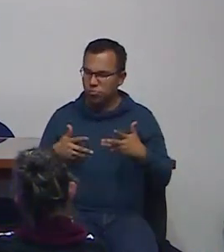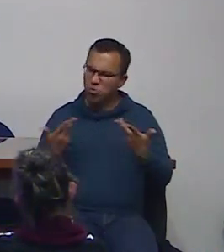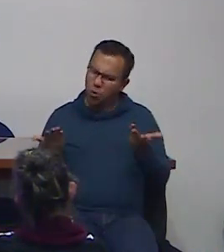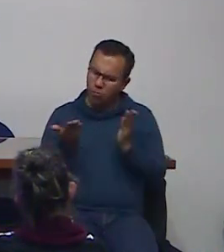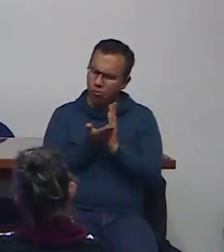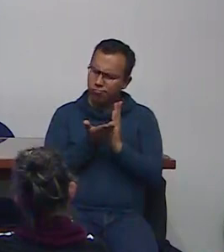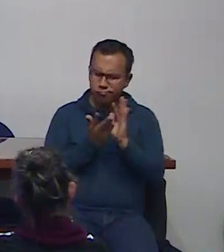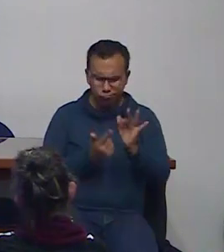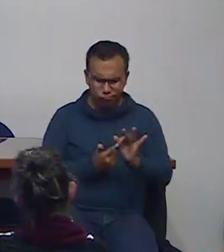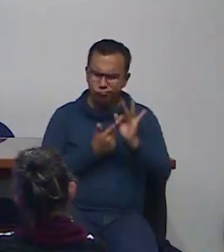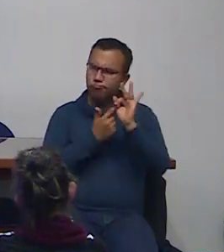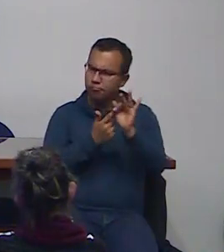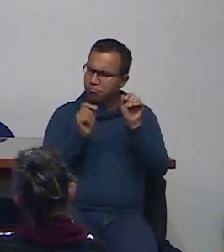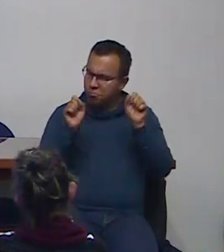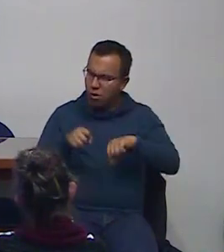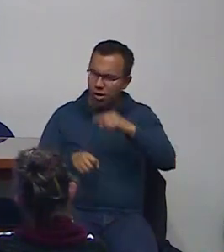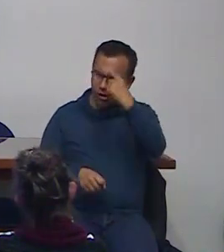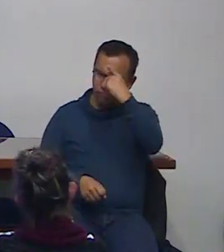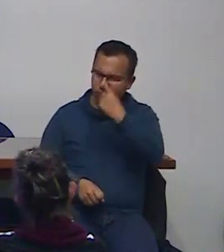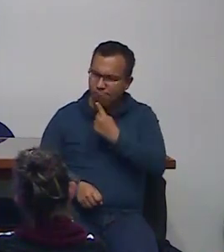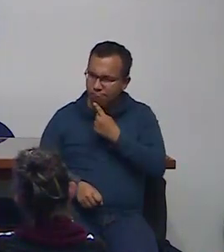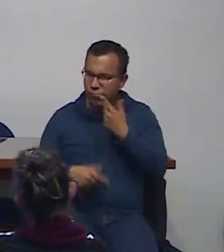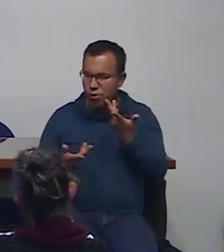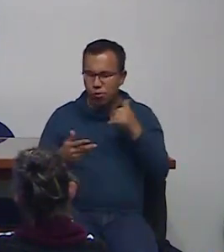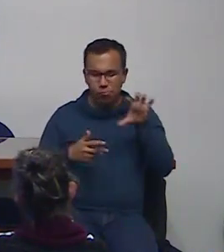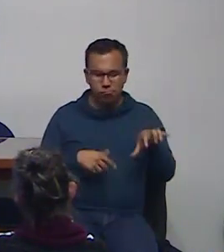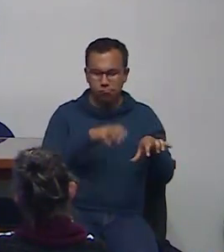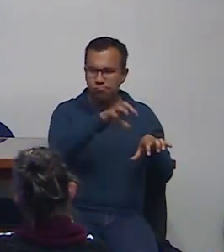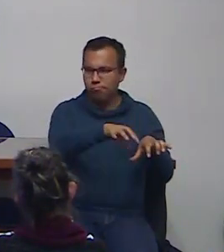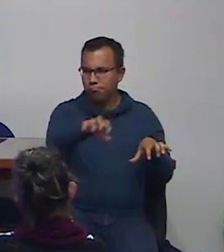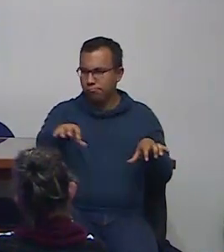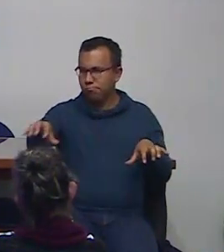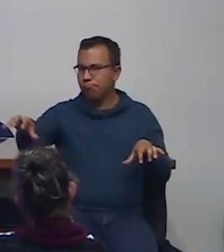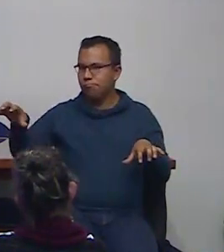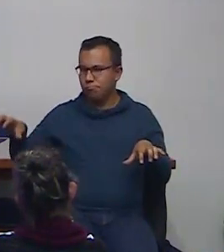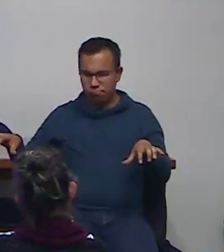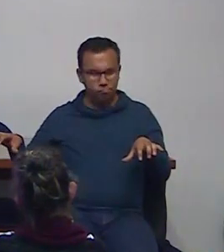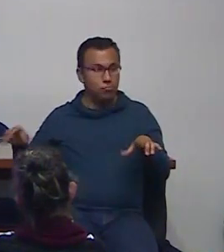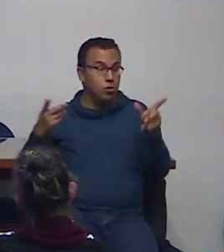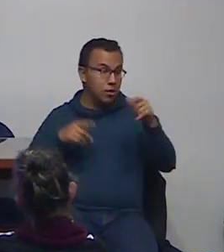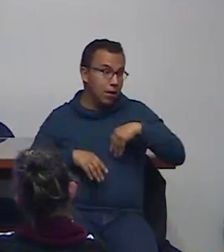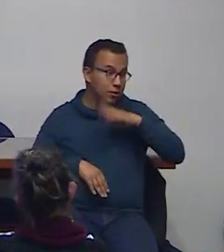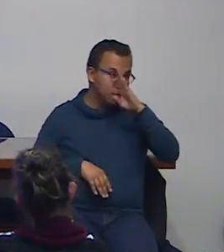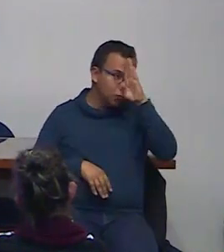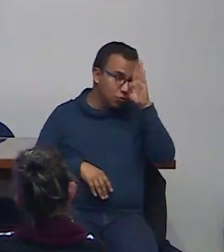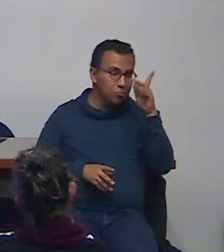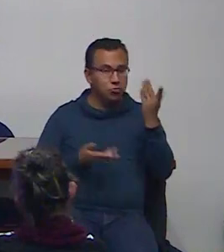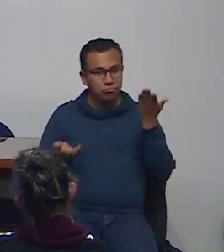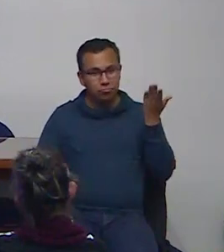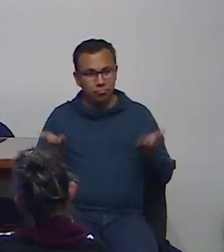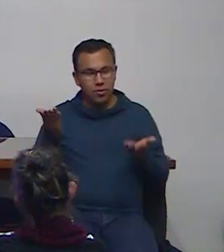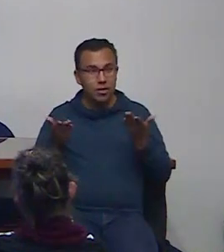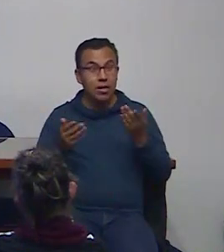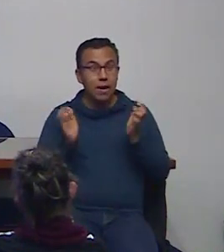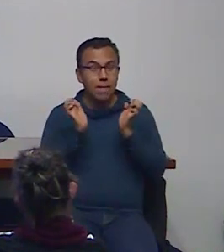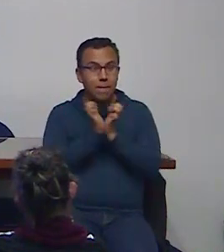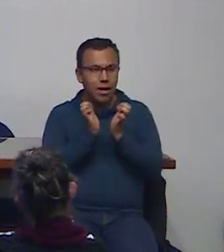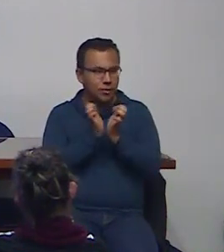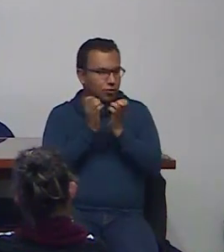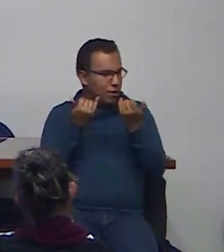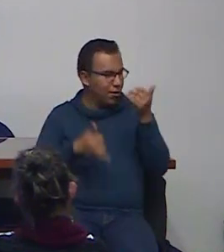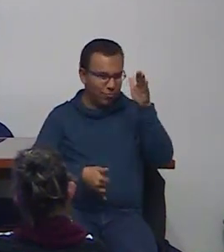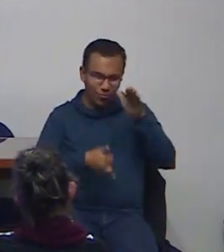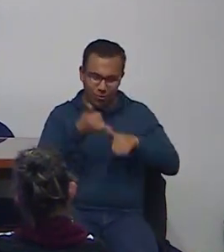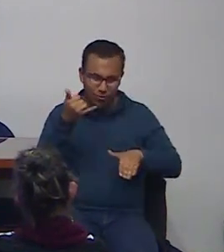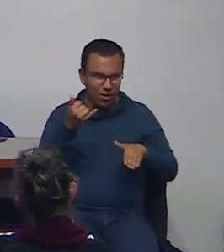educador especial se puede perfilar en otros campos de acción a los cuales no estamos acostumbrados y cerramos en mayo como es